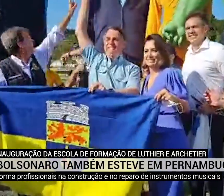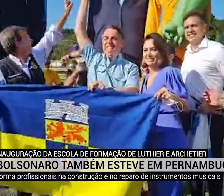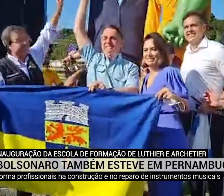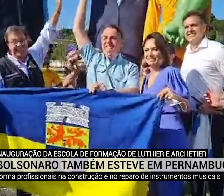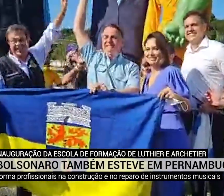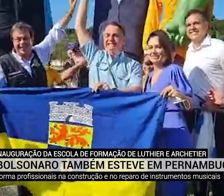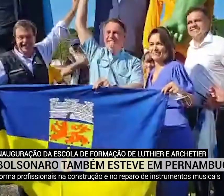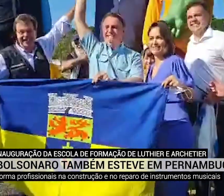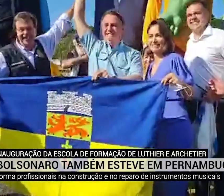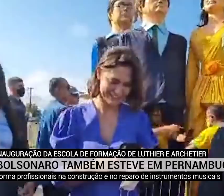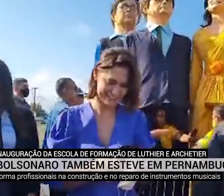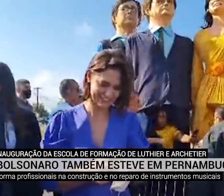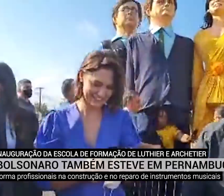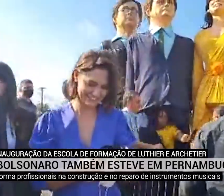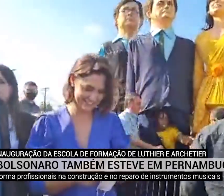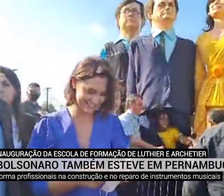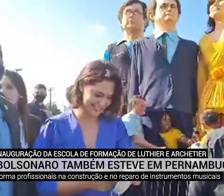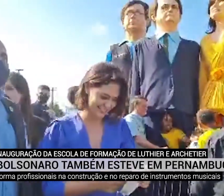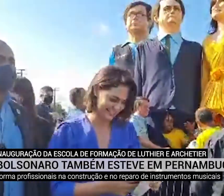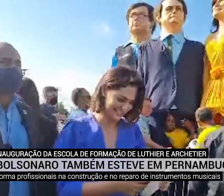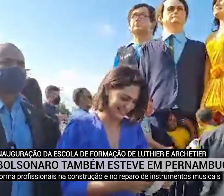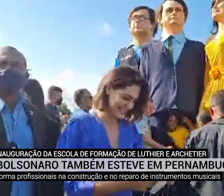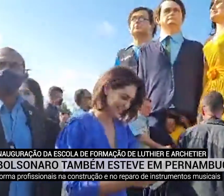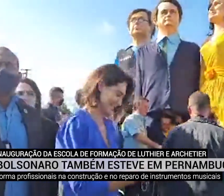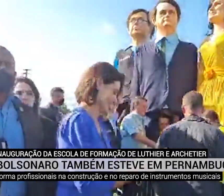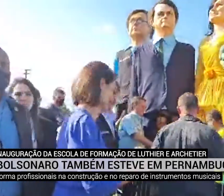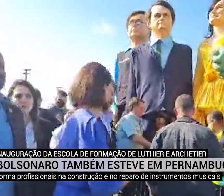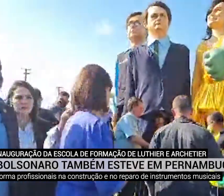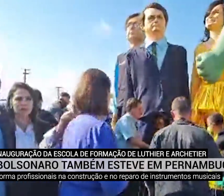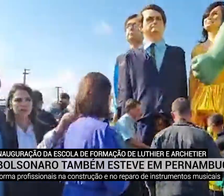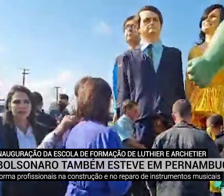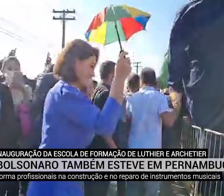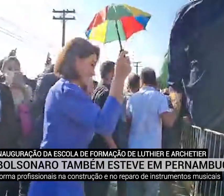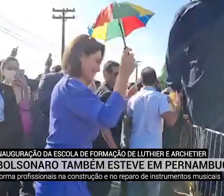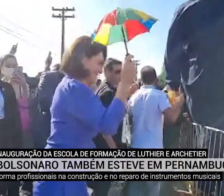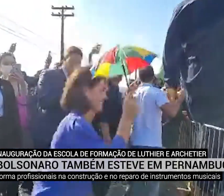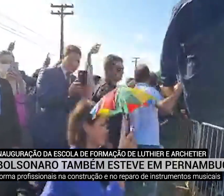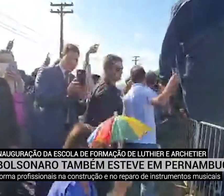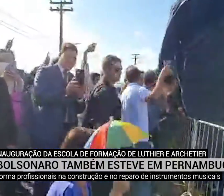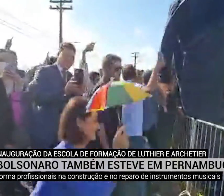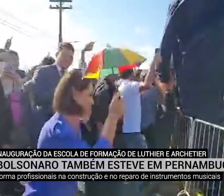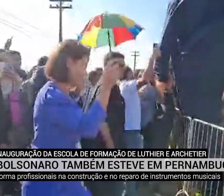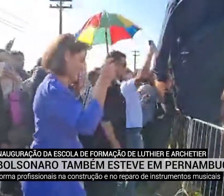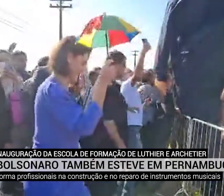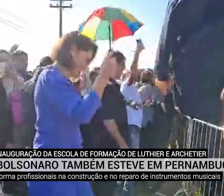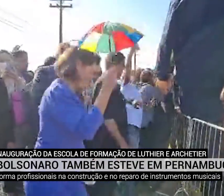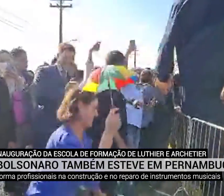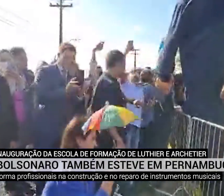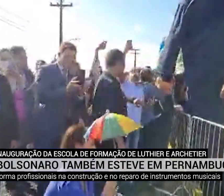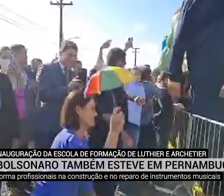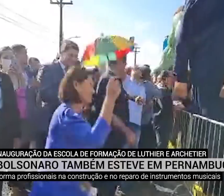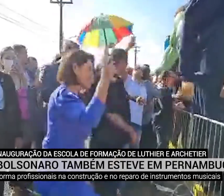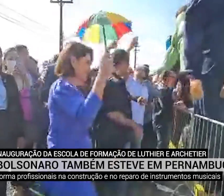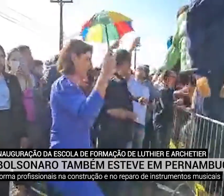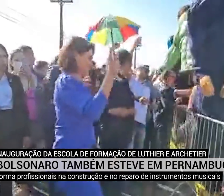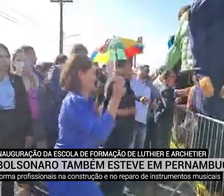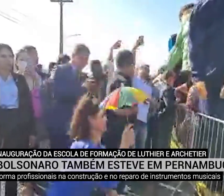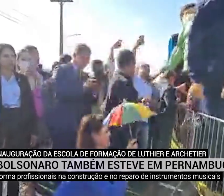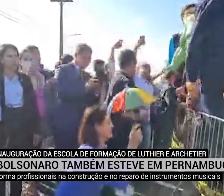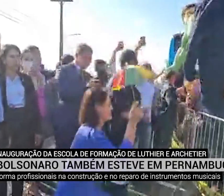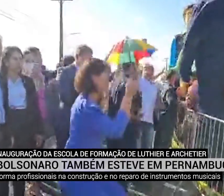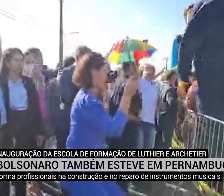Recife em Pernambuco e em Pernambuco a recepção foi para lá de animada Ele foi recepcionado